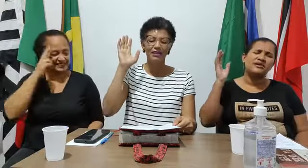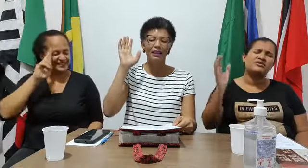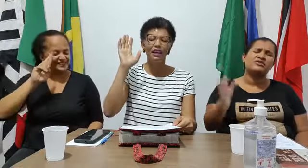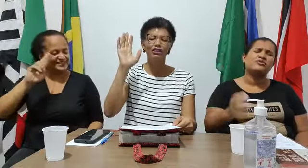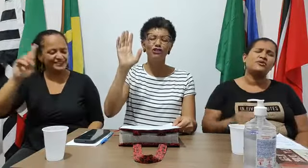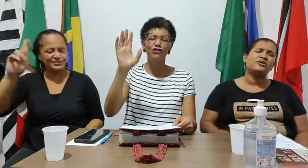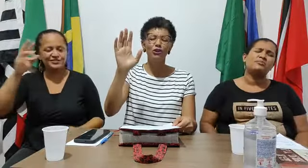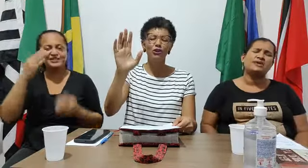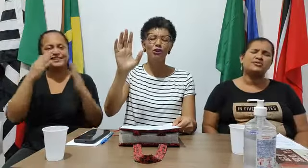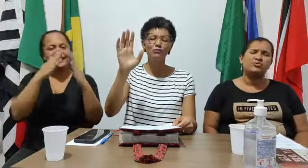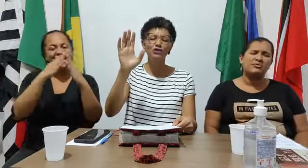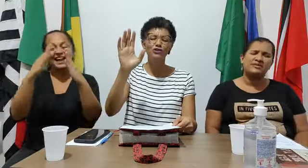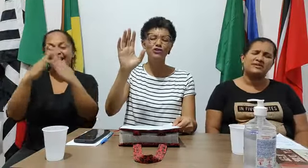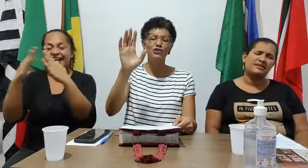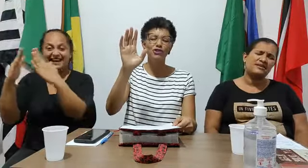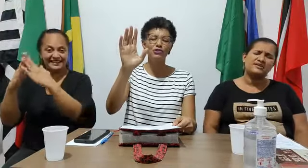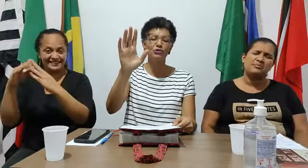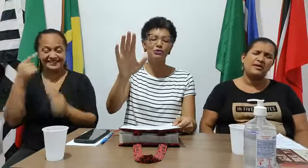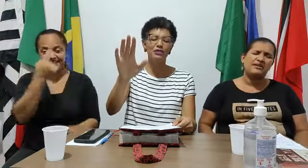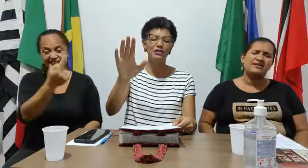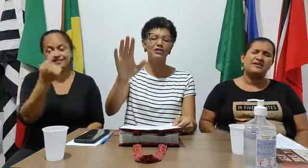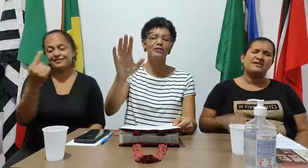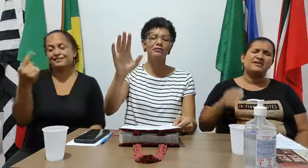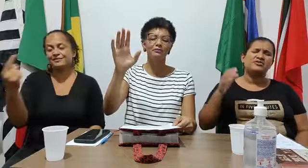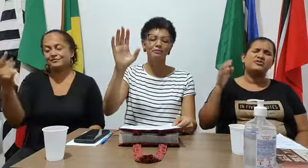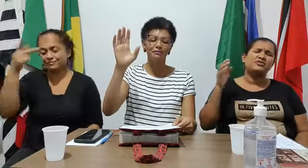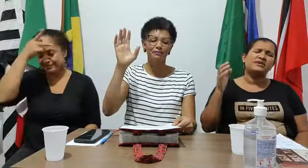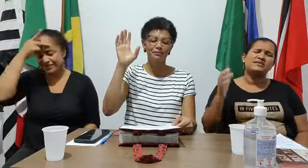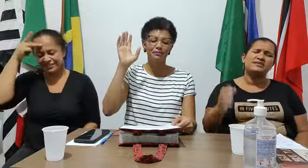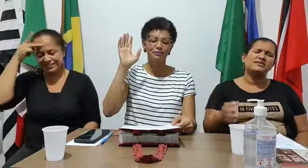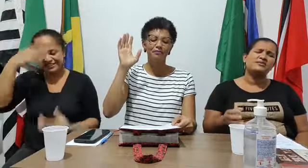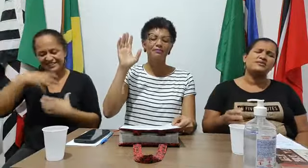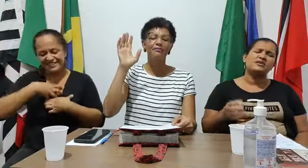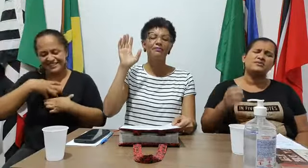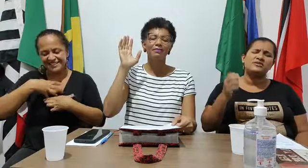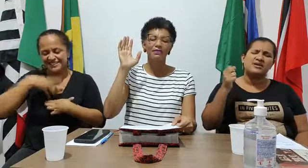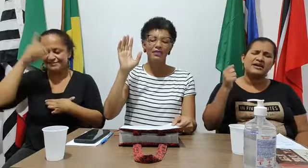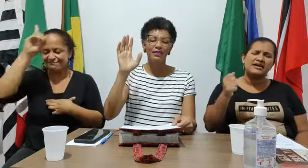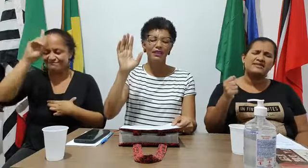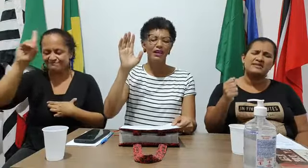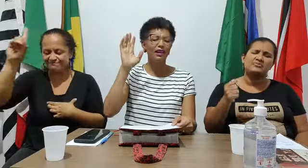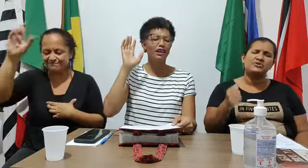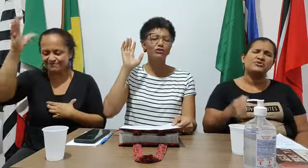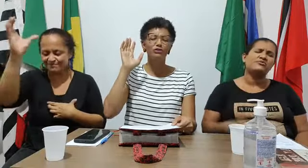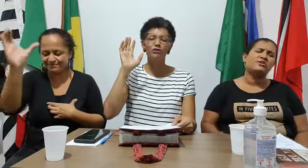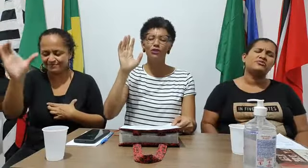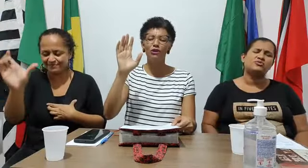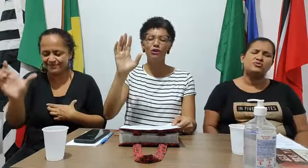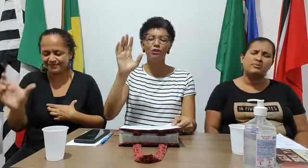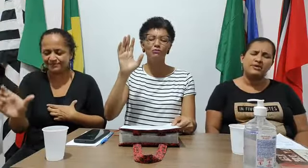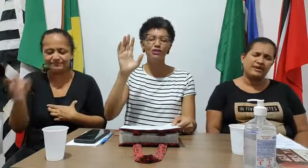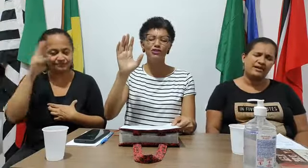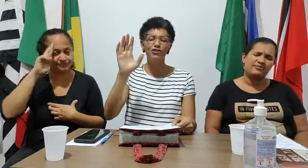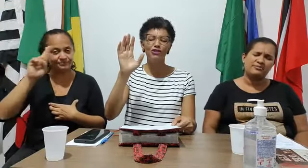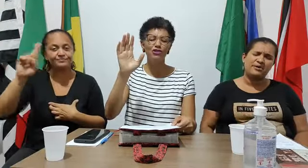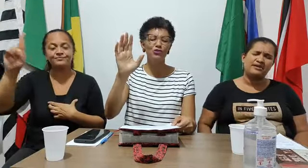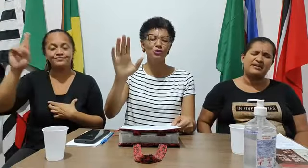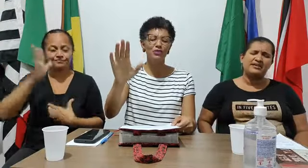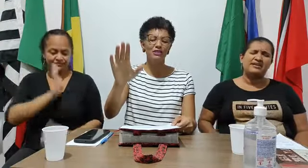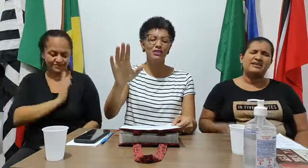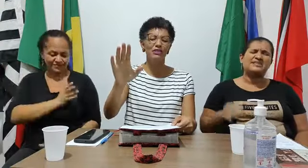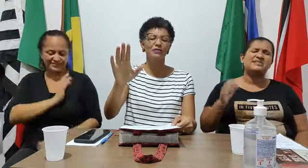seja invadido agora pela Tua presença, Pai. Que este coração, Senhor, seja receptivo à Tua palavra,